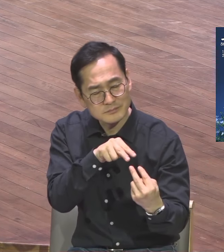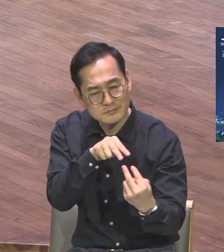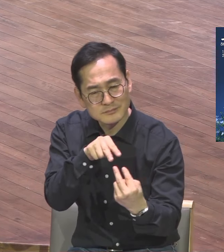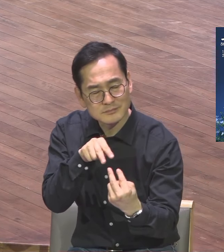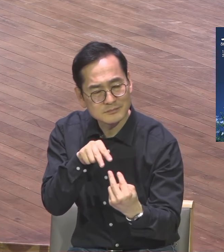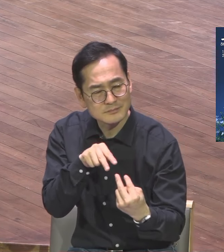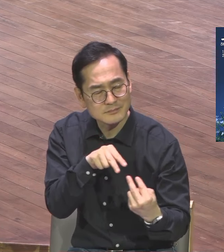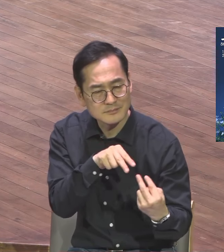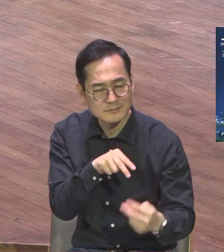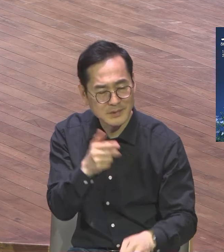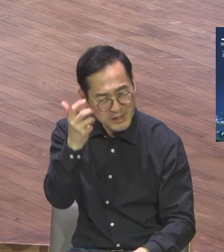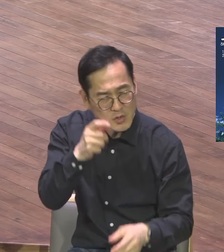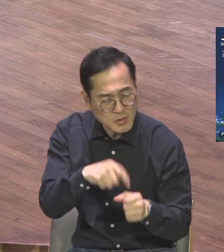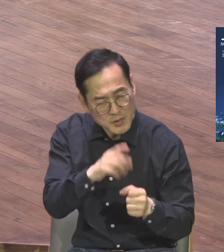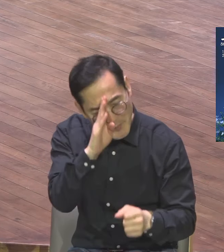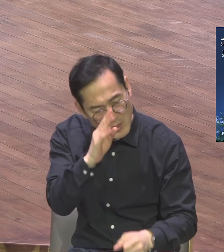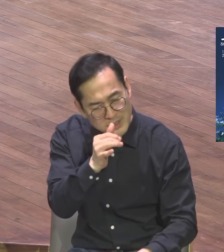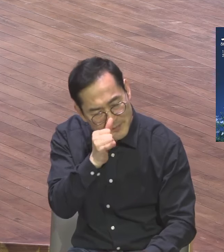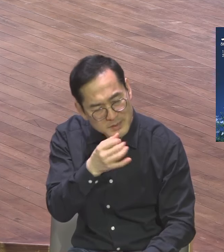어떻는가? 그 살펴야 돼.